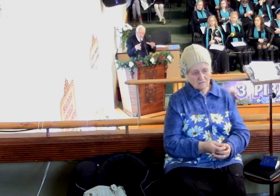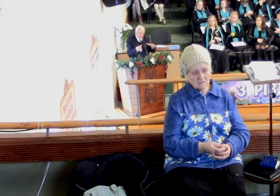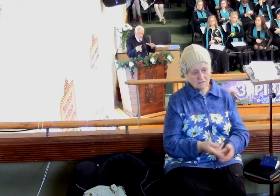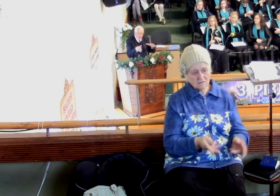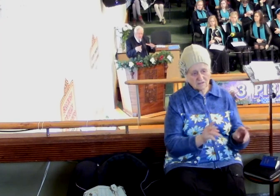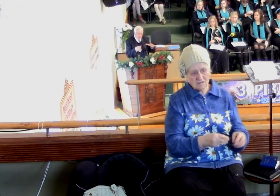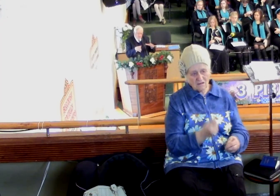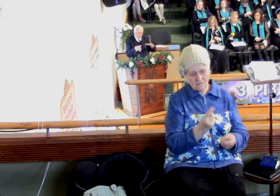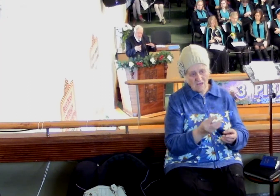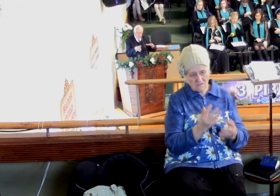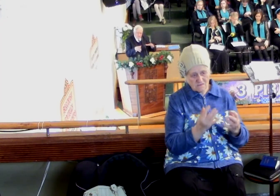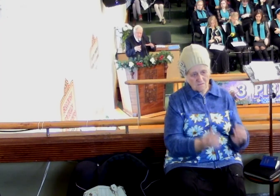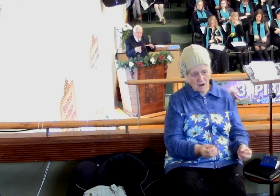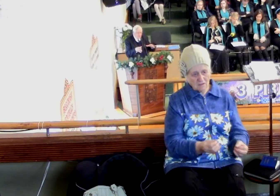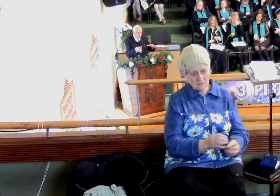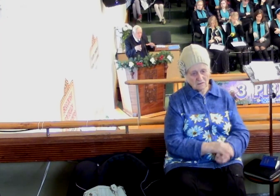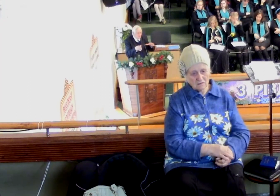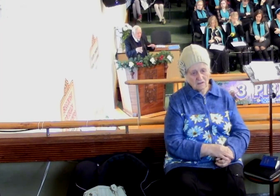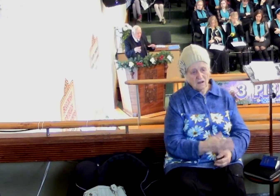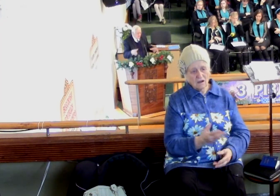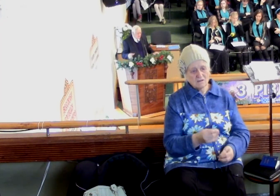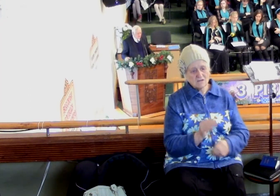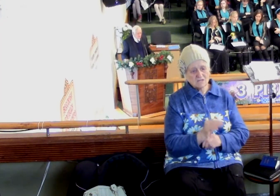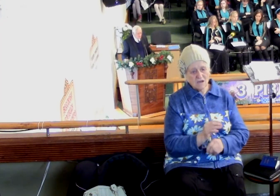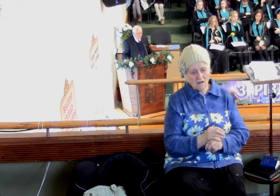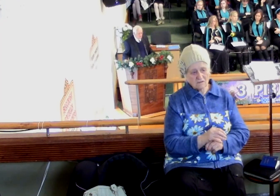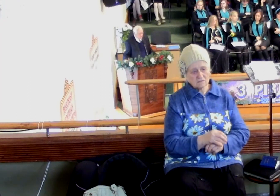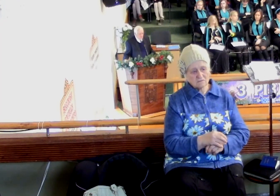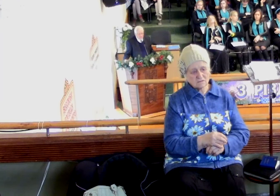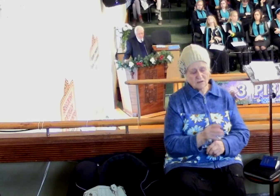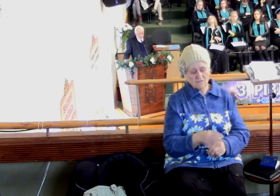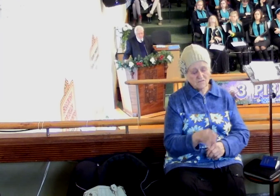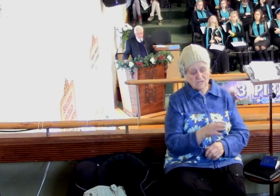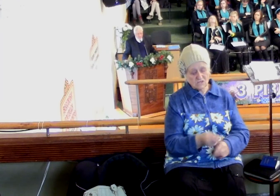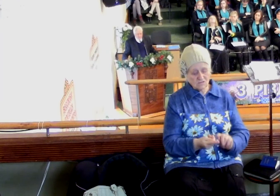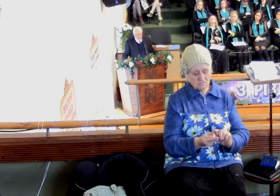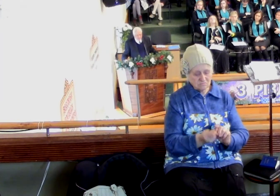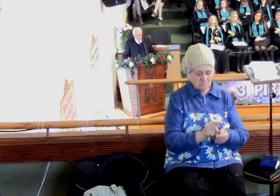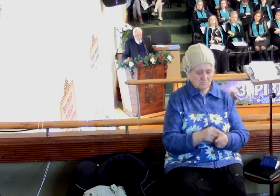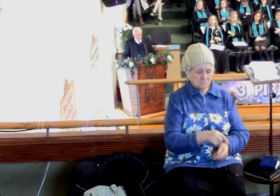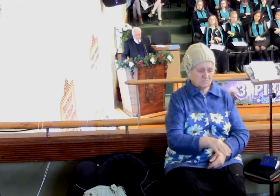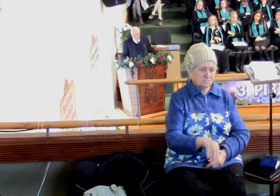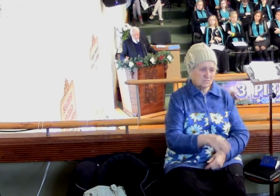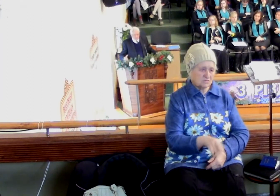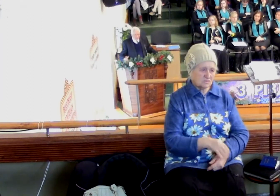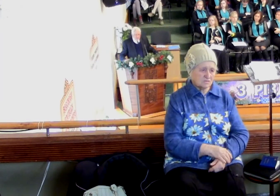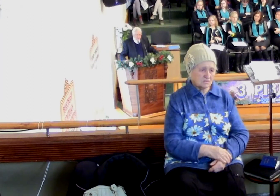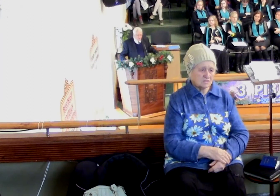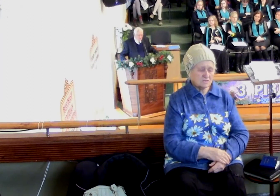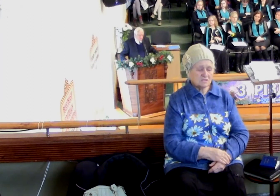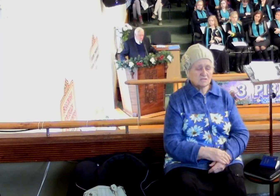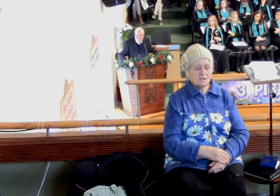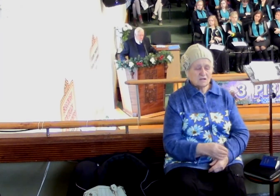приходит дьявол, там все превращается в пустыню. Друзья дорогие, мы поем